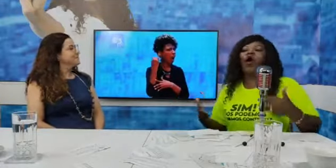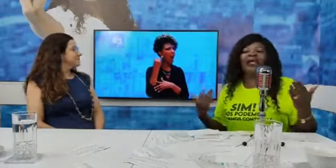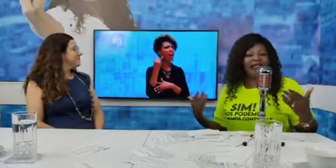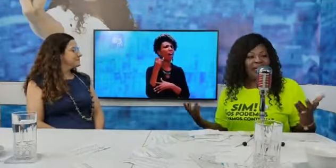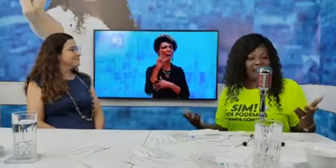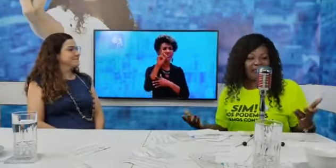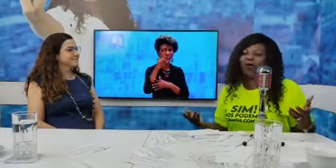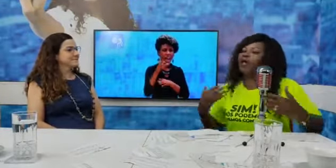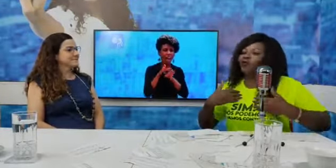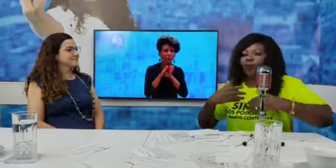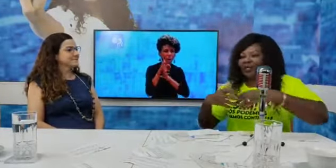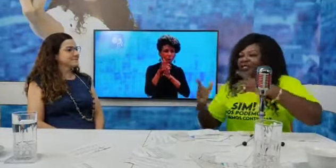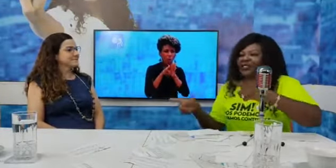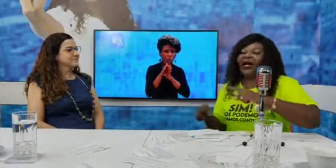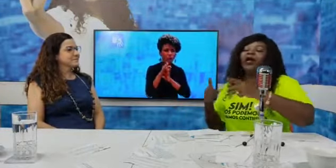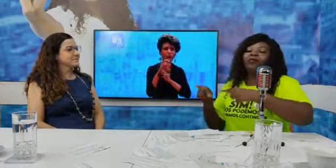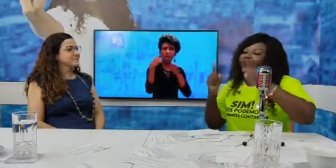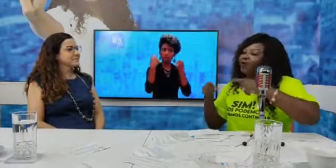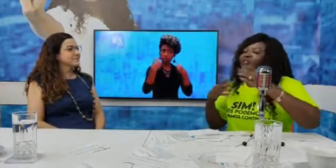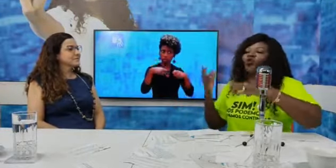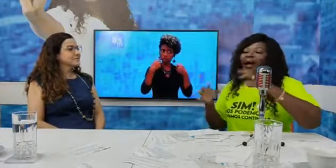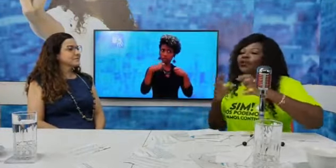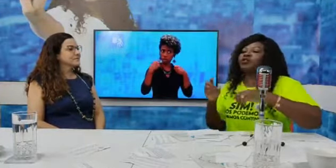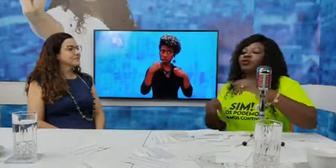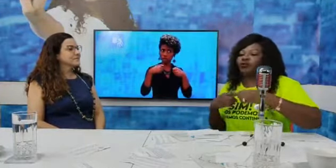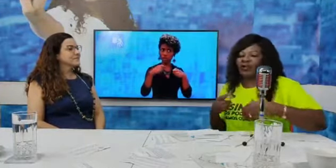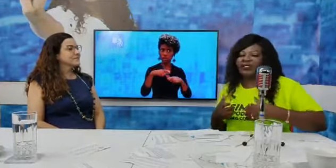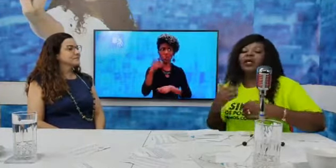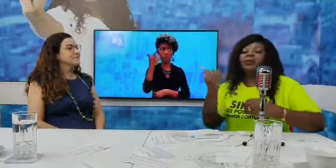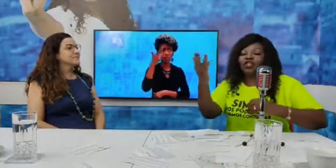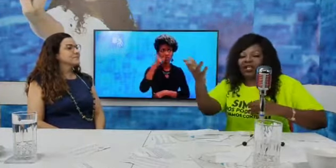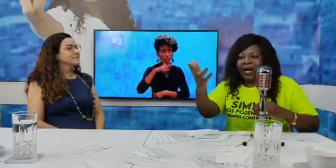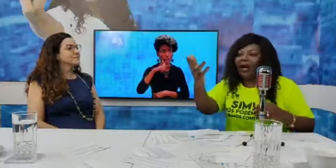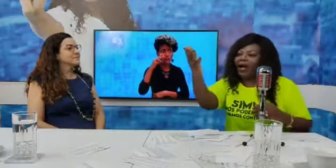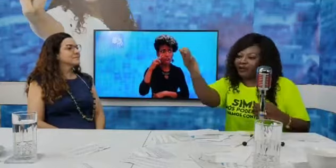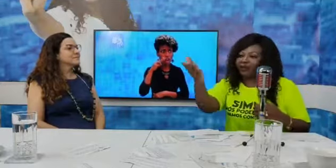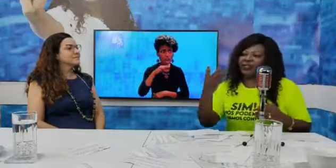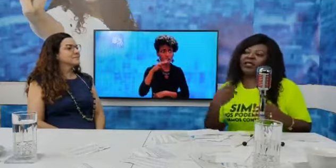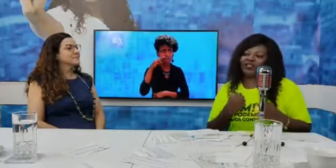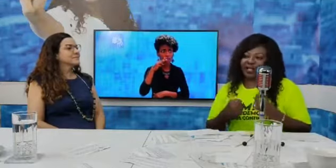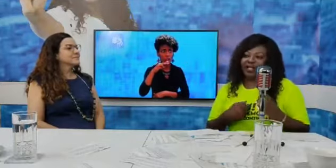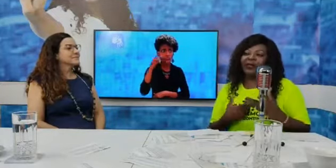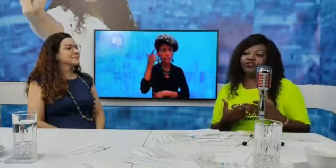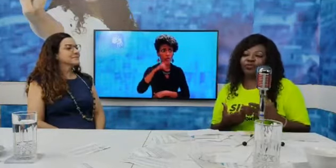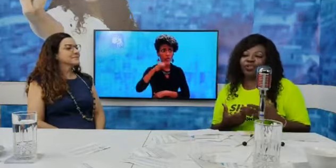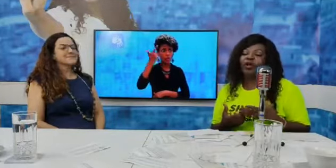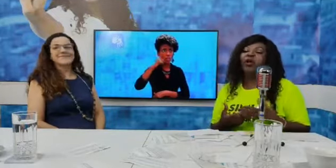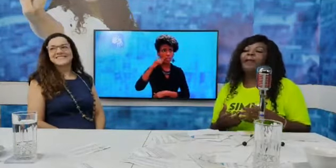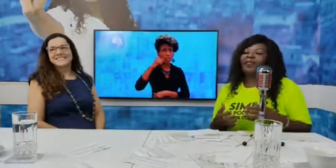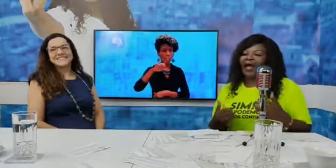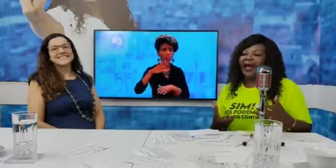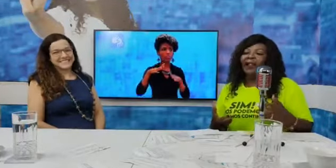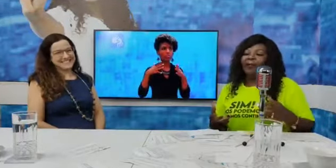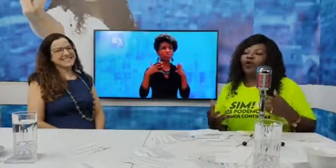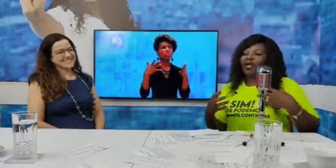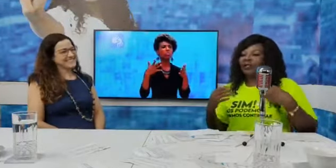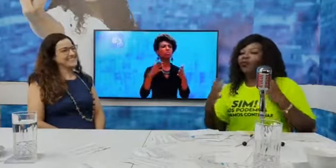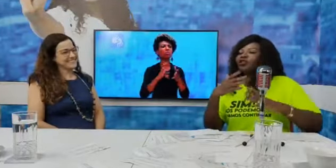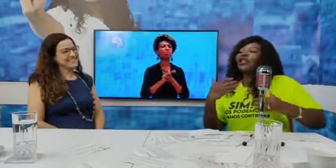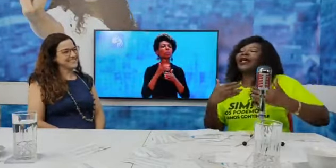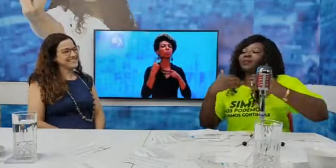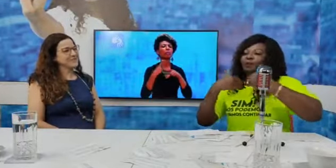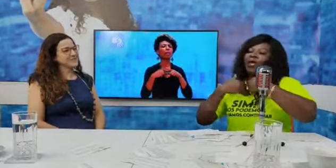uma orientação, eu vou precisar ver umas 4 ou 5 vezes, pedir a você, Itajara, que me ajude, tá? Porque